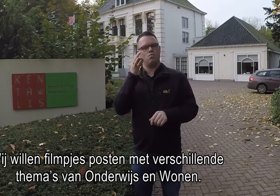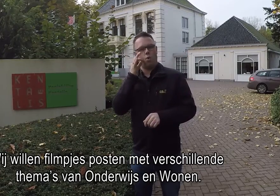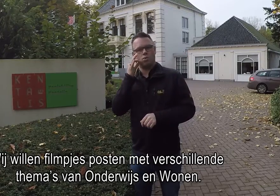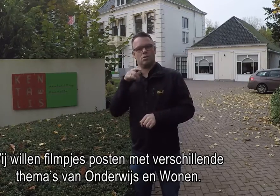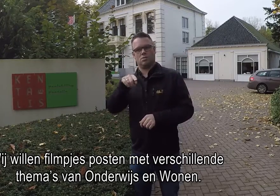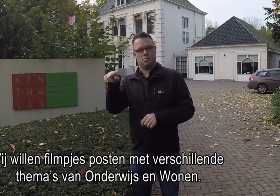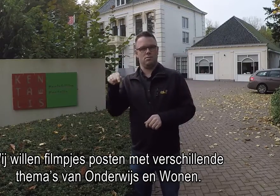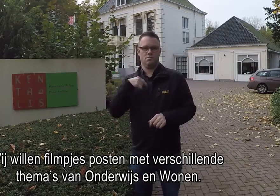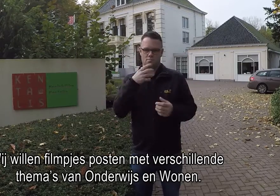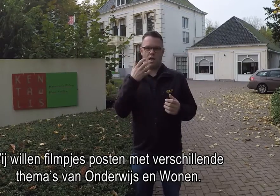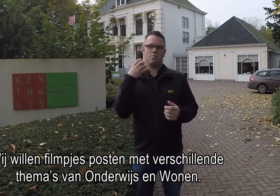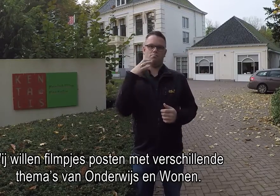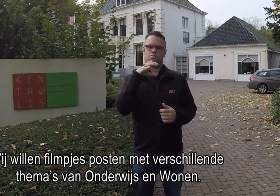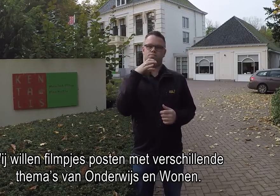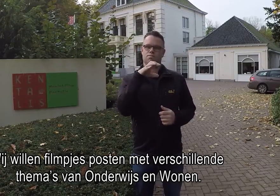van onderwijs en wonen.